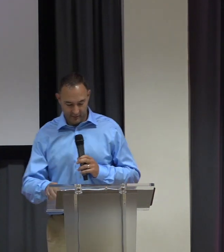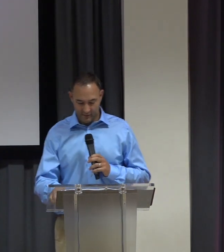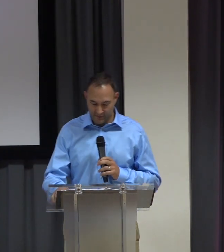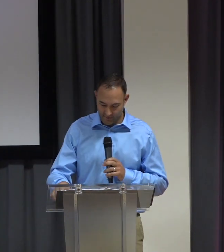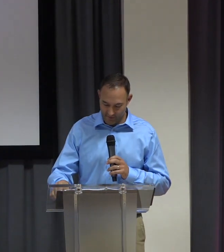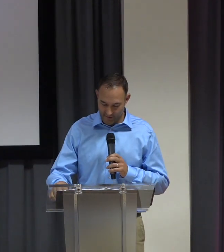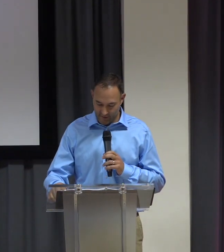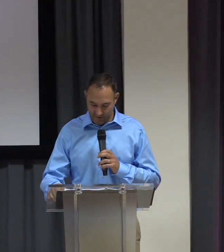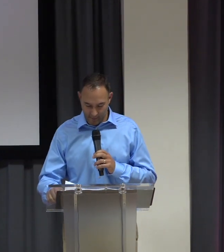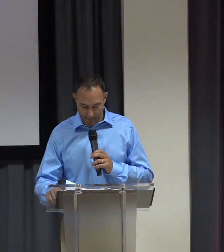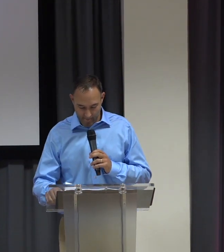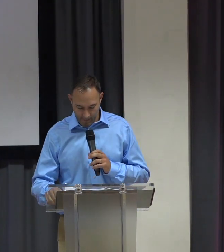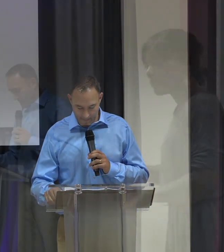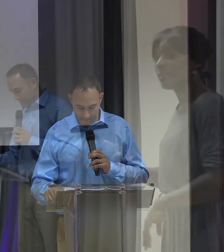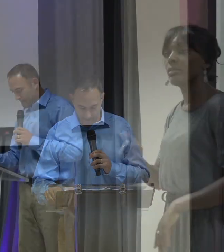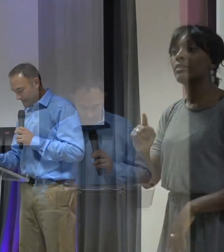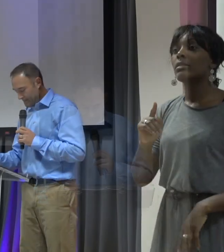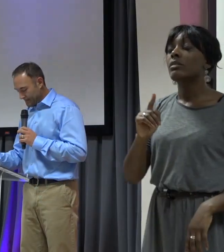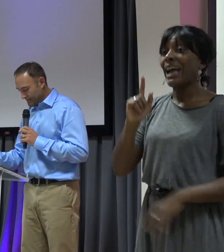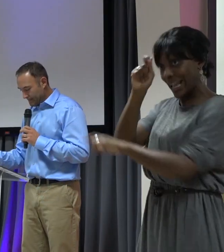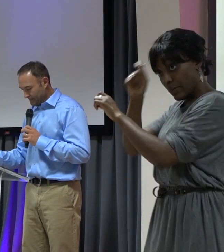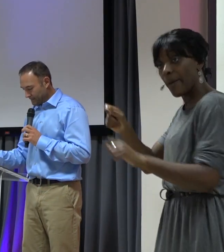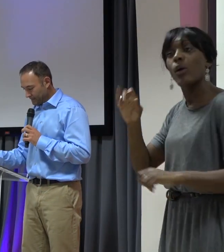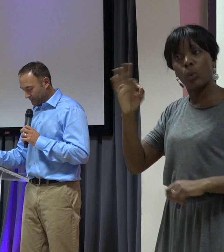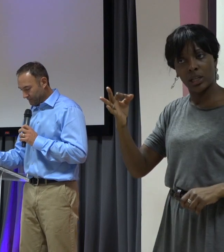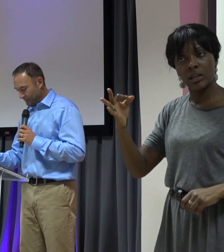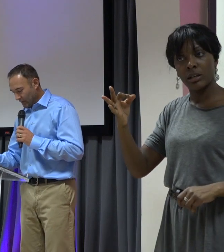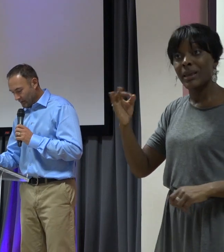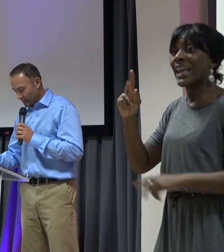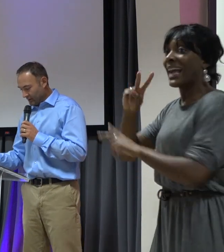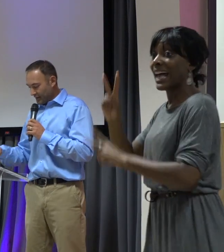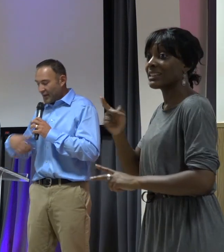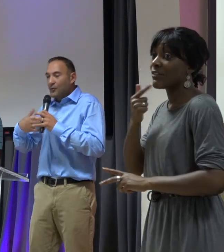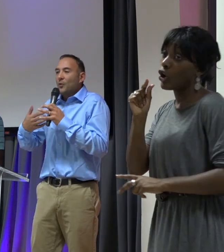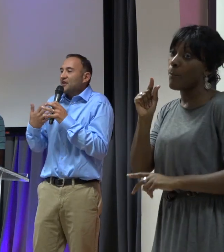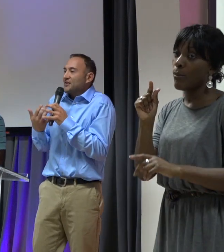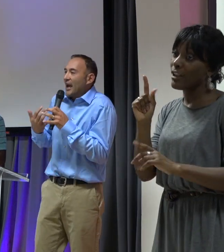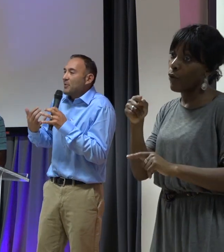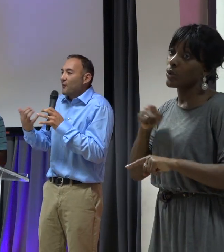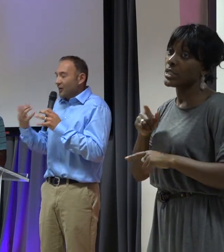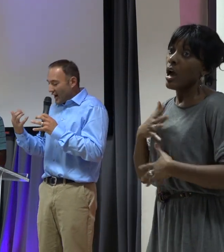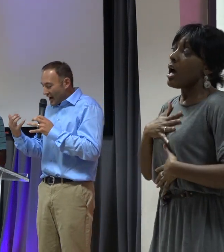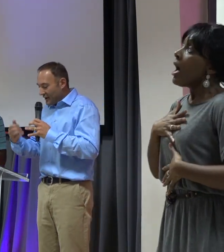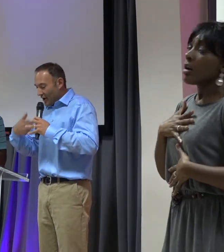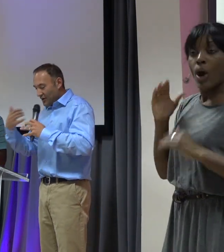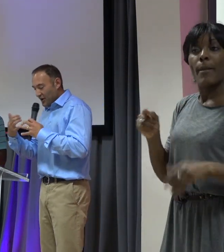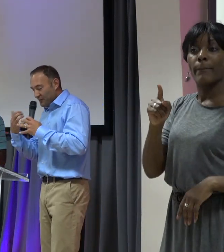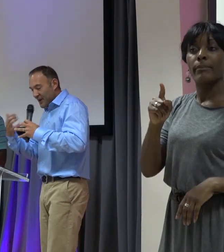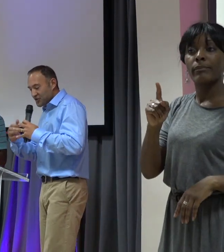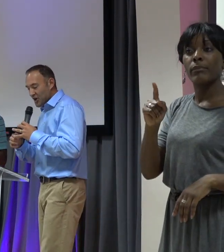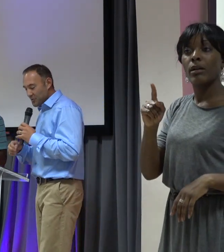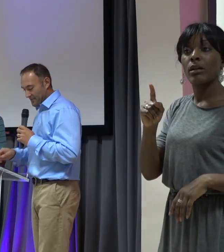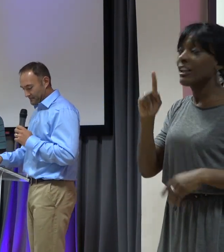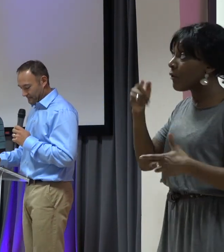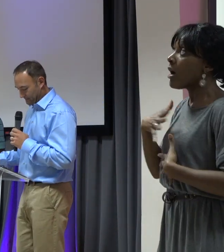manière, que nous sommes même terrifiés devant lui. Think of when we stand before God on